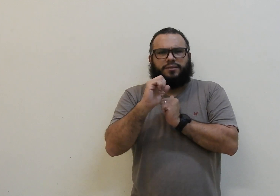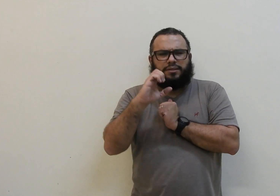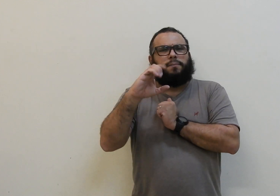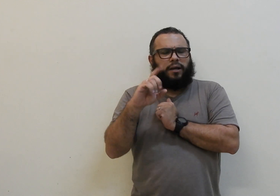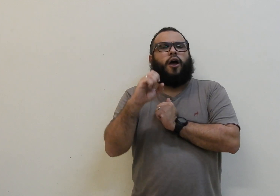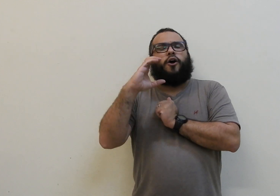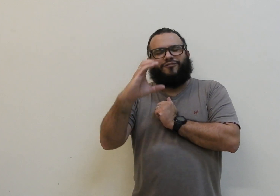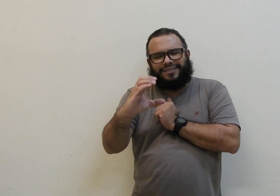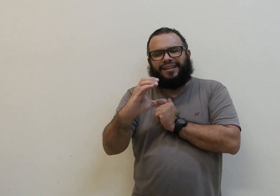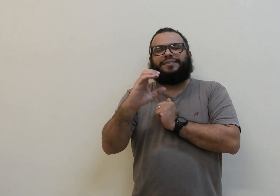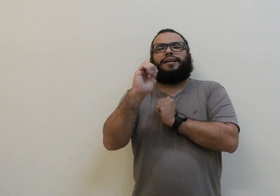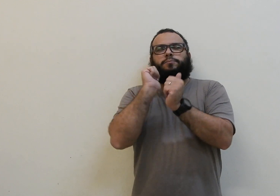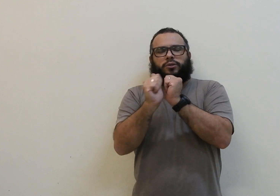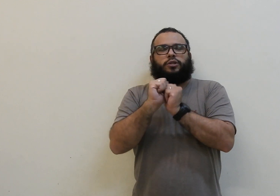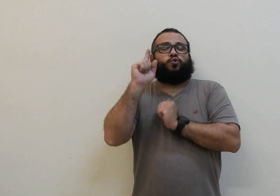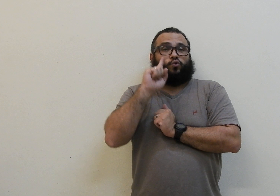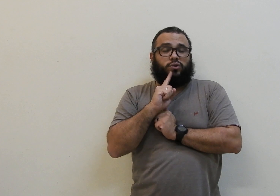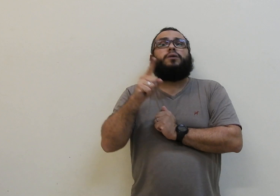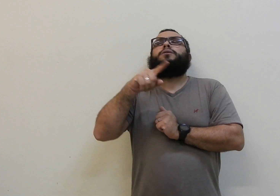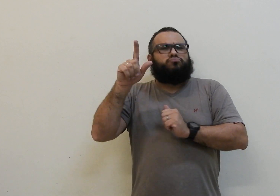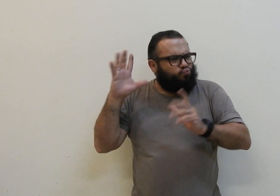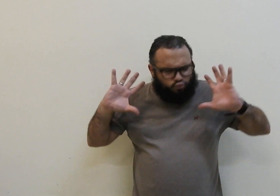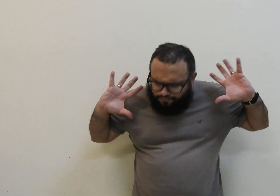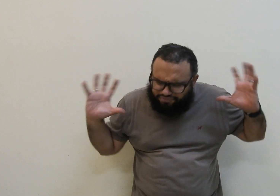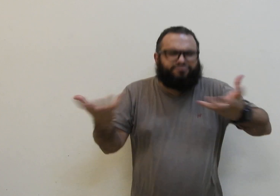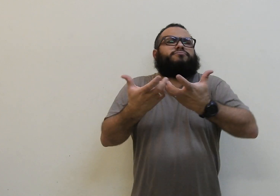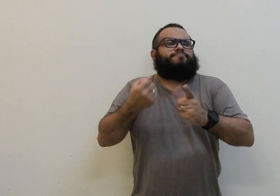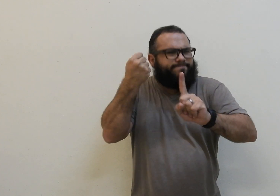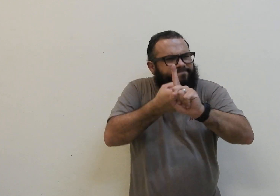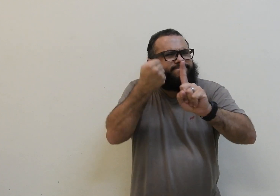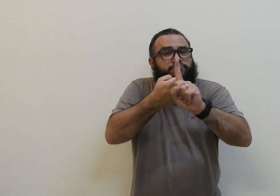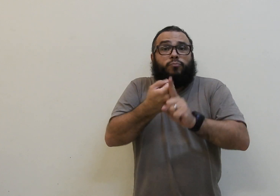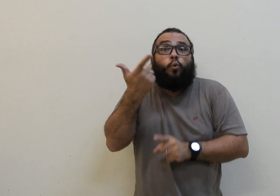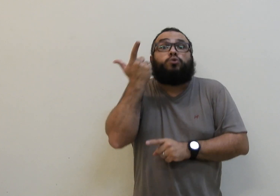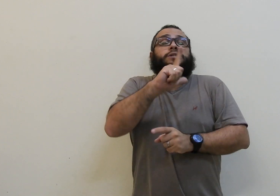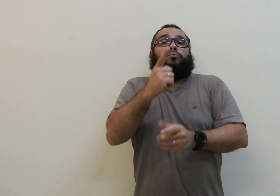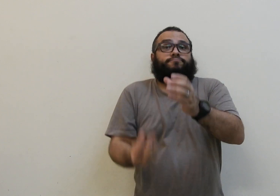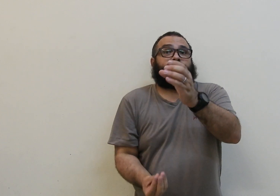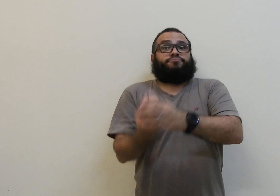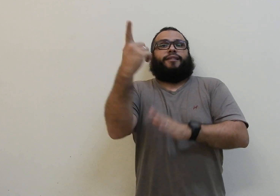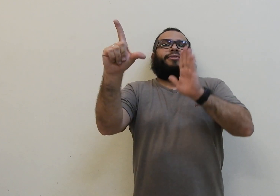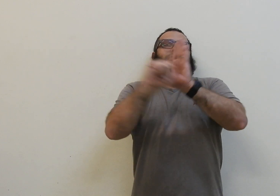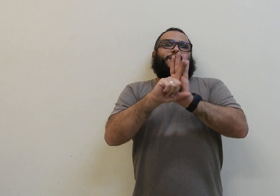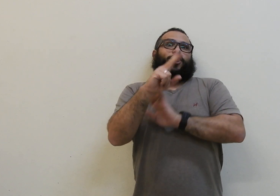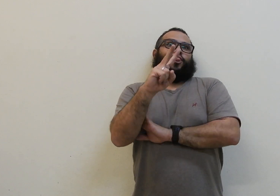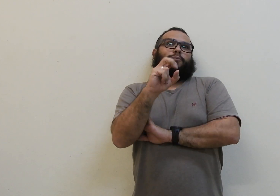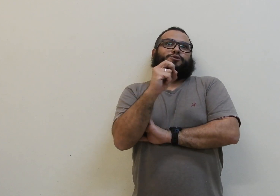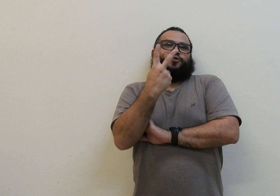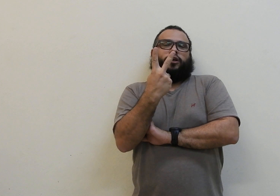é a Confederação Brasileira de Desporto Surdo. Então, várias instituições se unem, né, para a